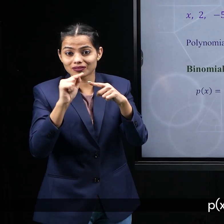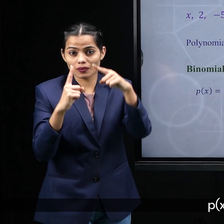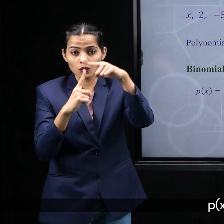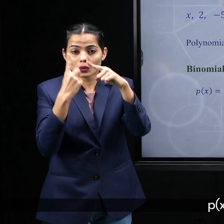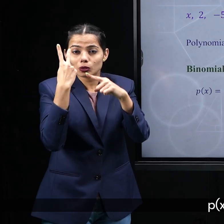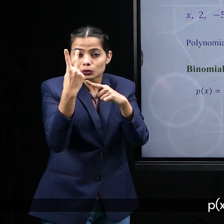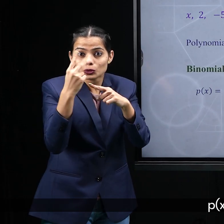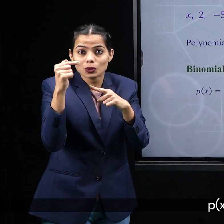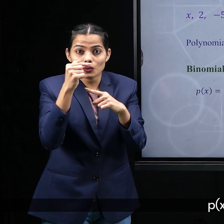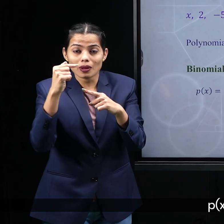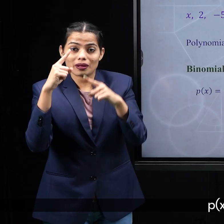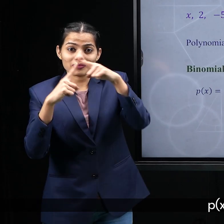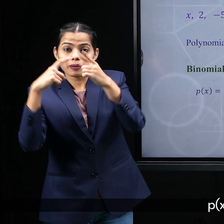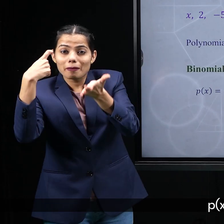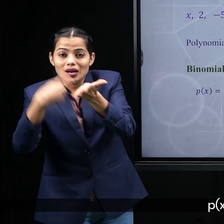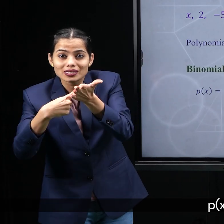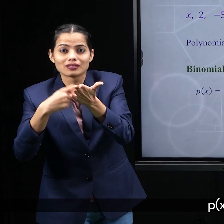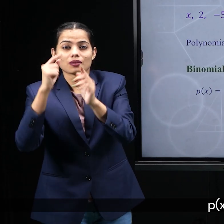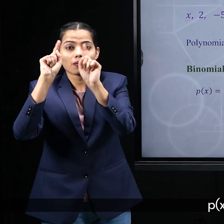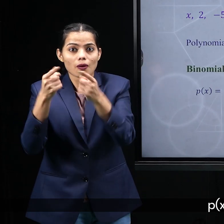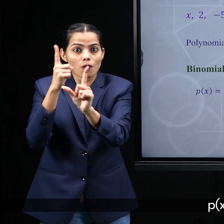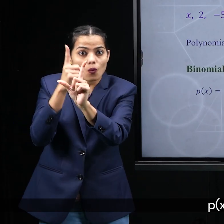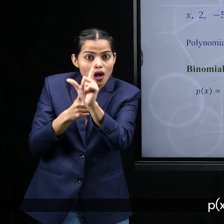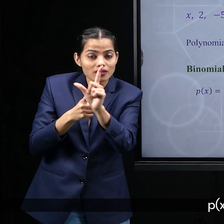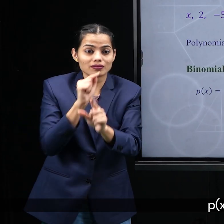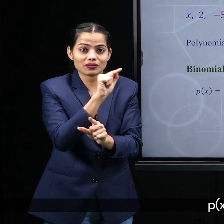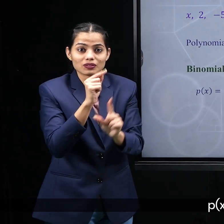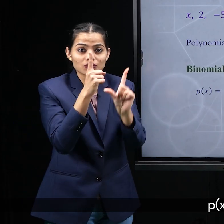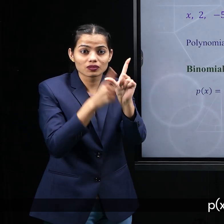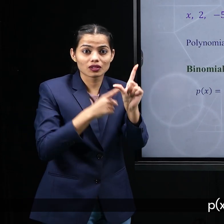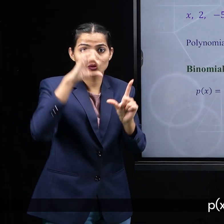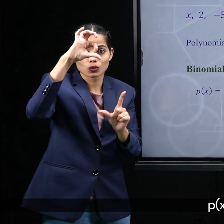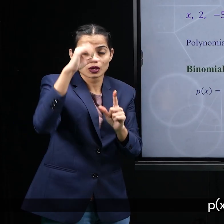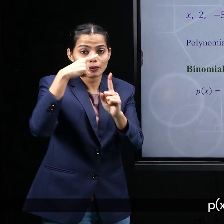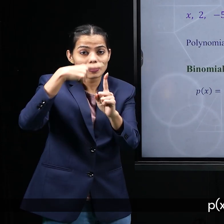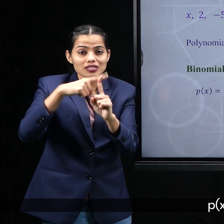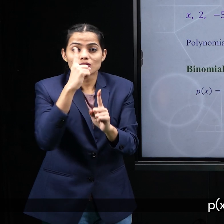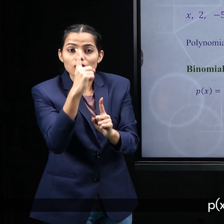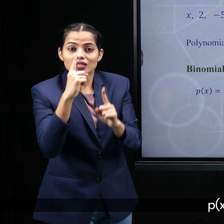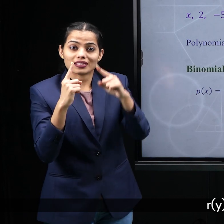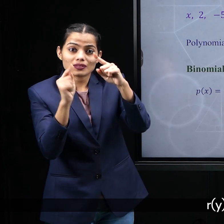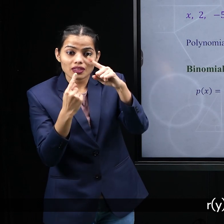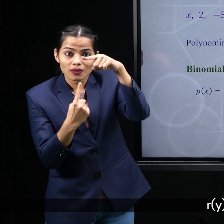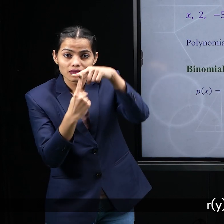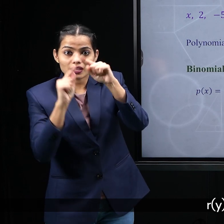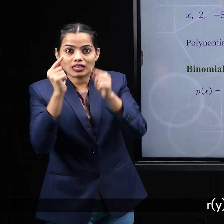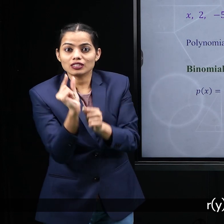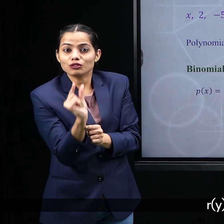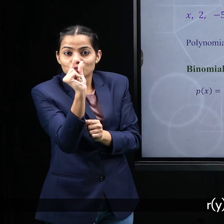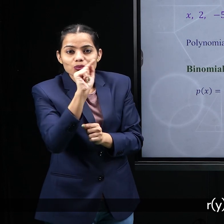to 8x plus 7, qt is equals to t² minus t, ry is equals to